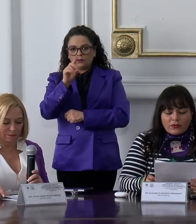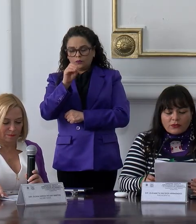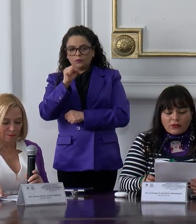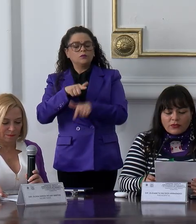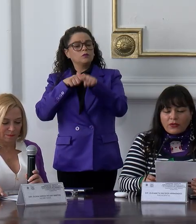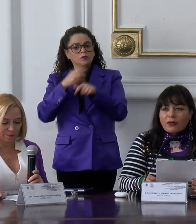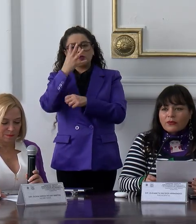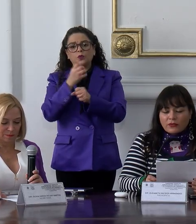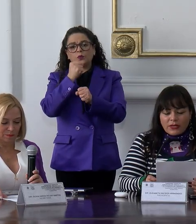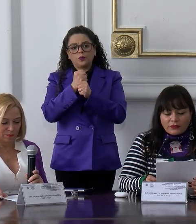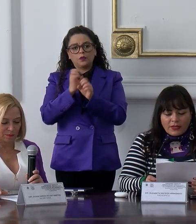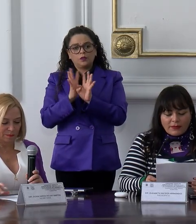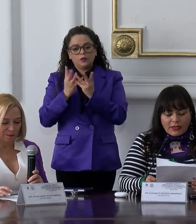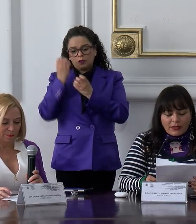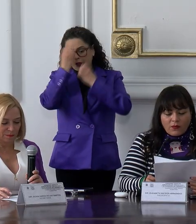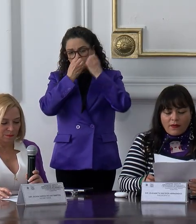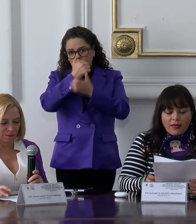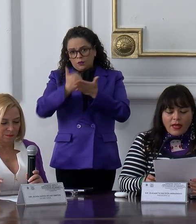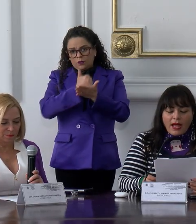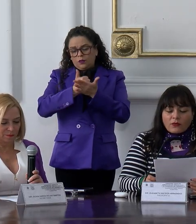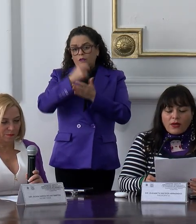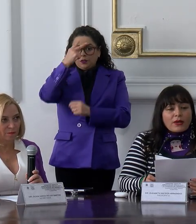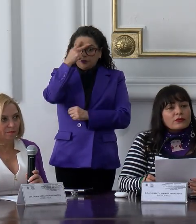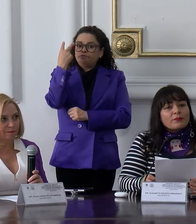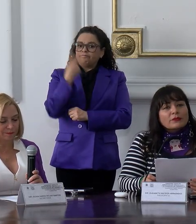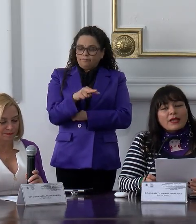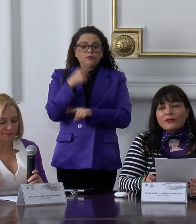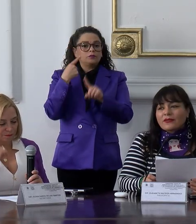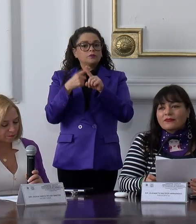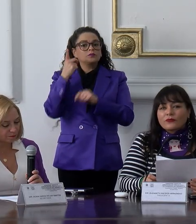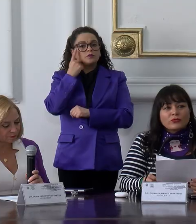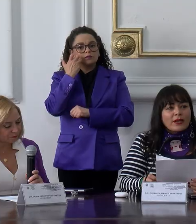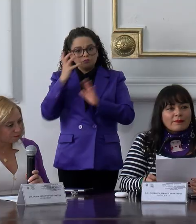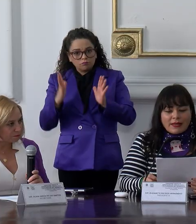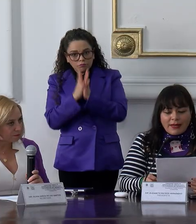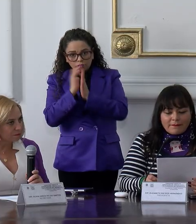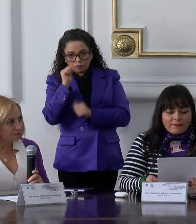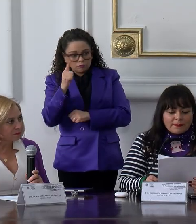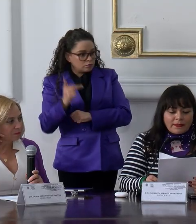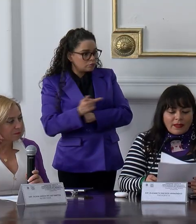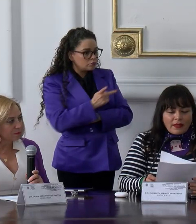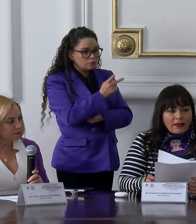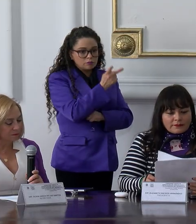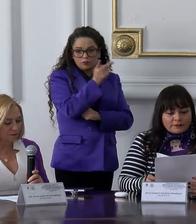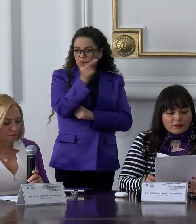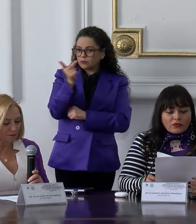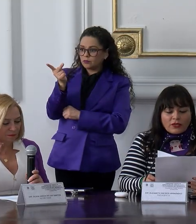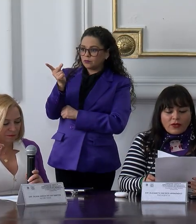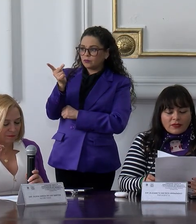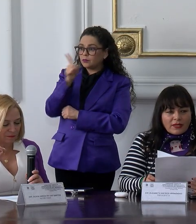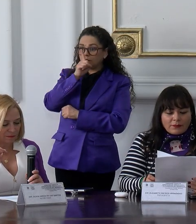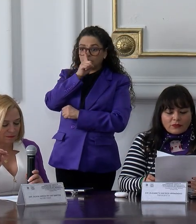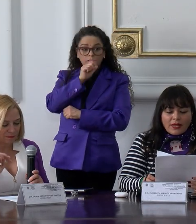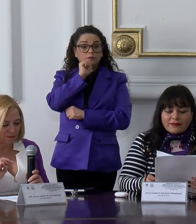4 años el Consejo de Evaluación de la Ciudad de México. ¿Alguna o algún diputado desea hacer uso de la palabra? No